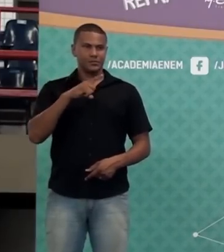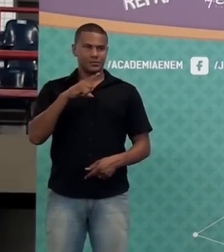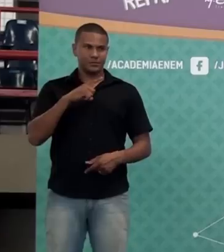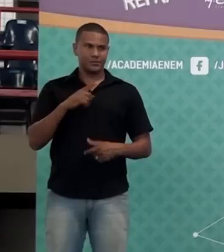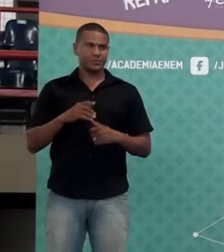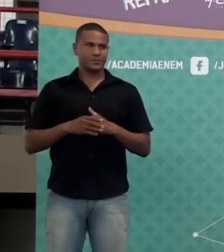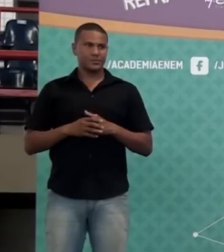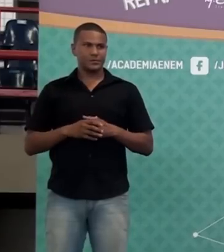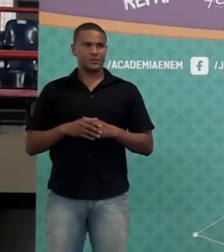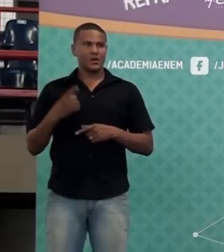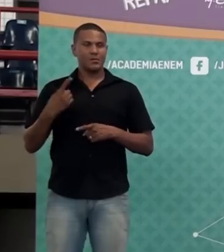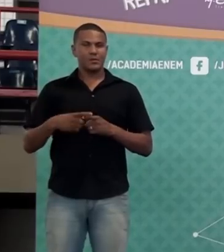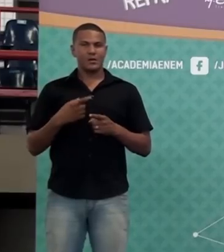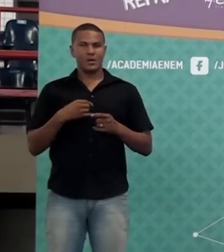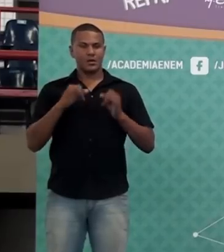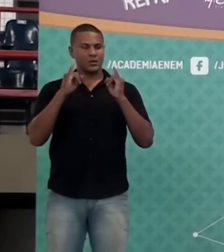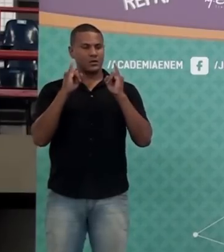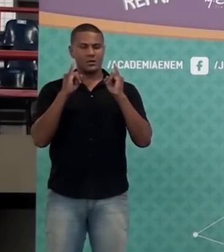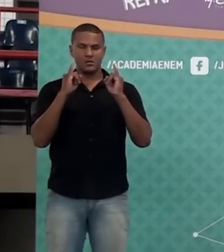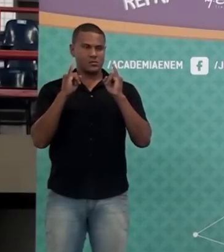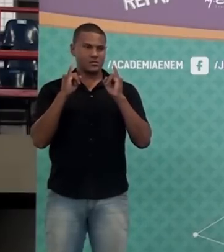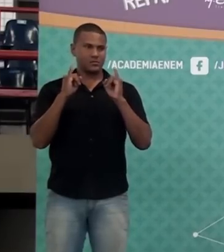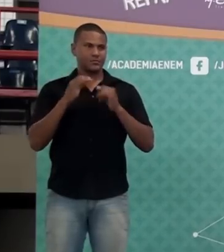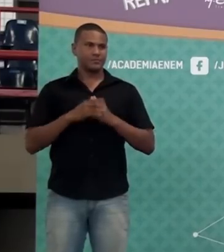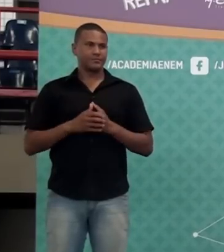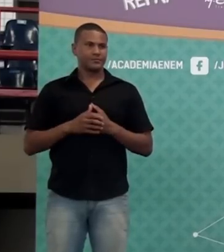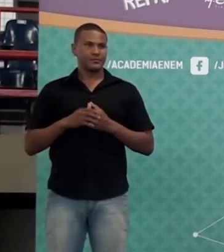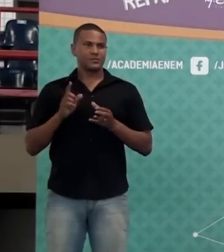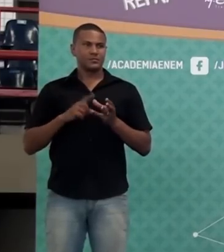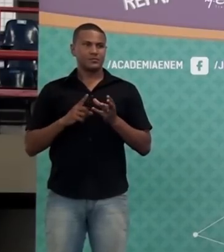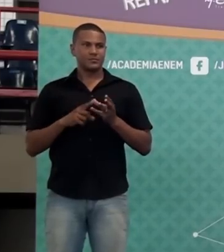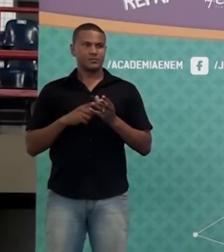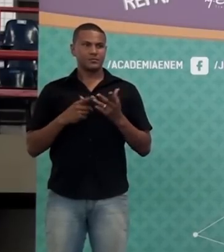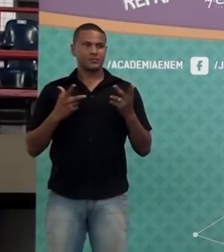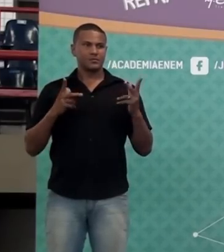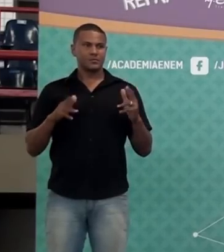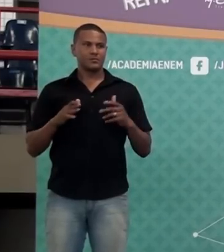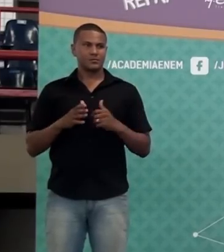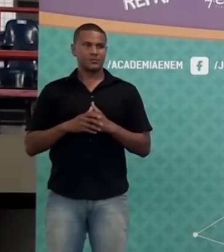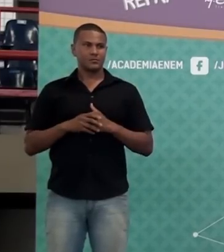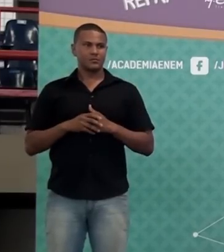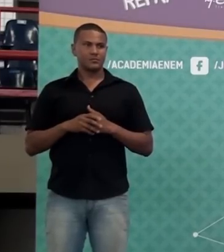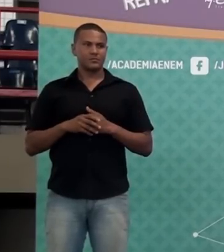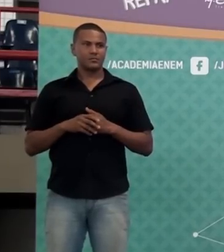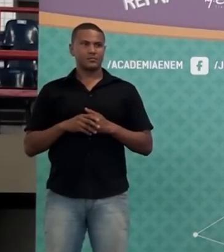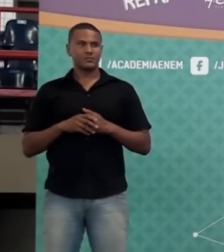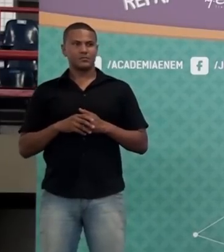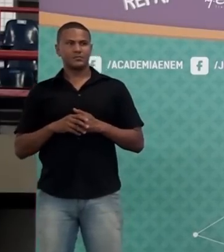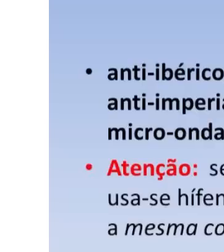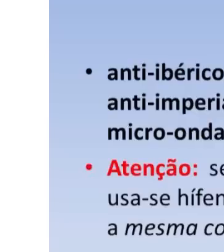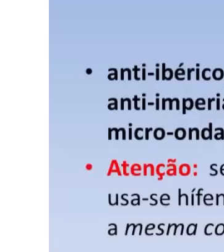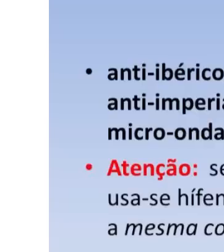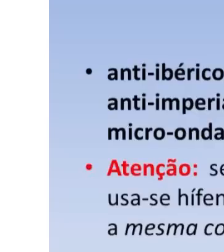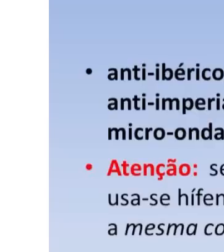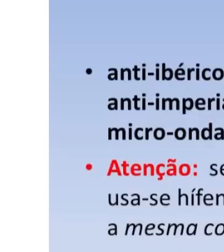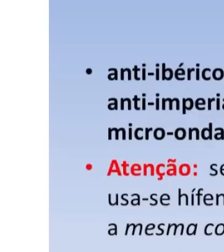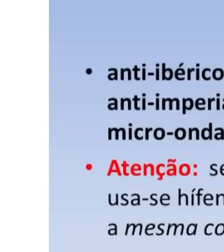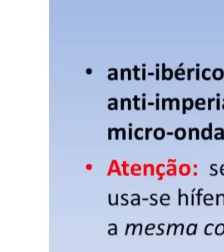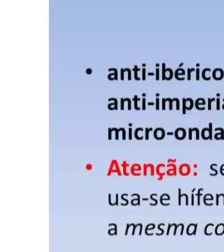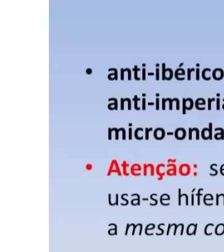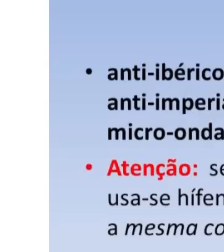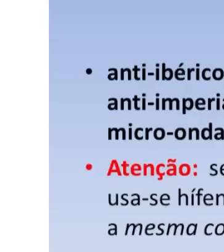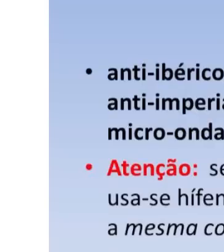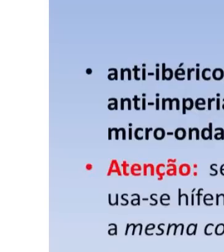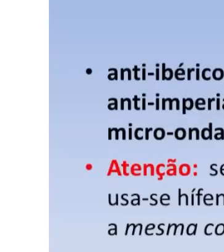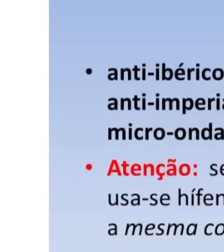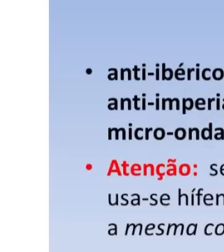são iguais. Tá certo? Então, a gente vê esse caso, ó, anti-ibérico. O anti